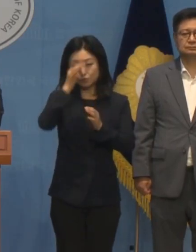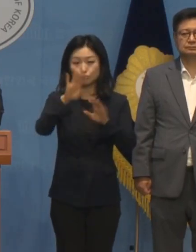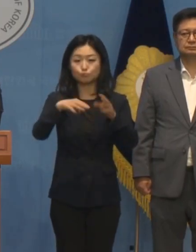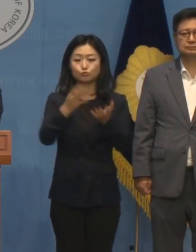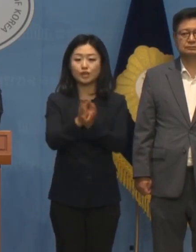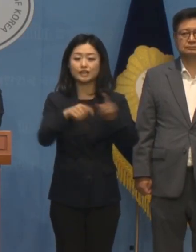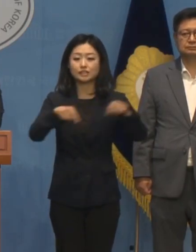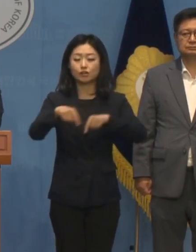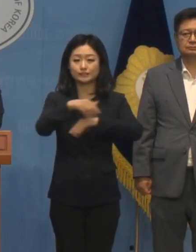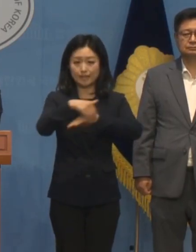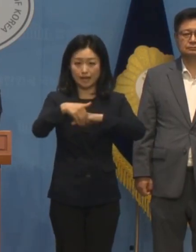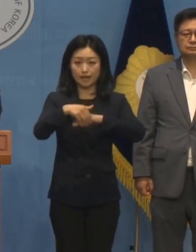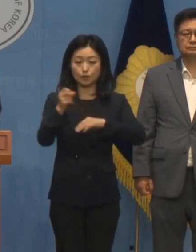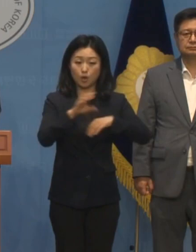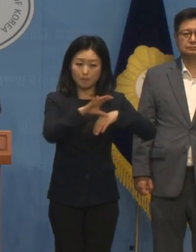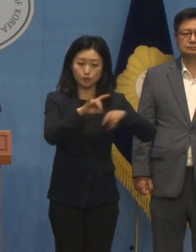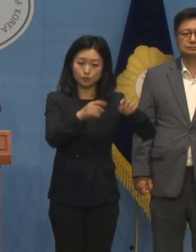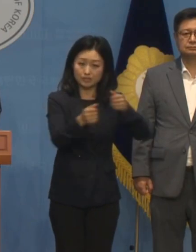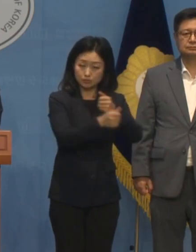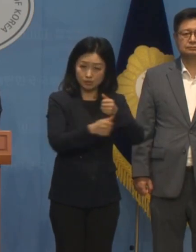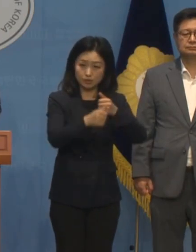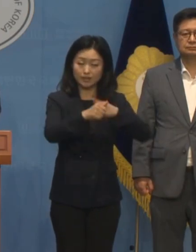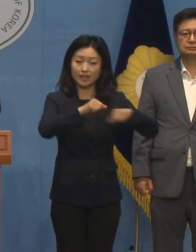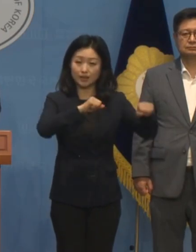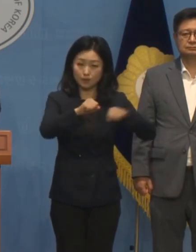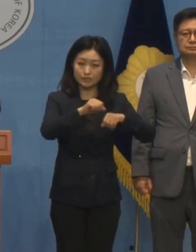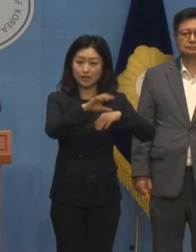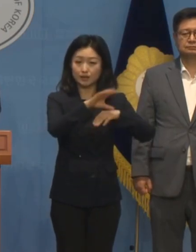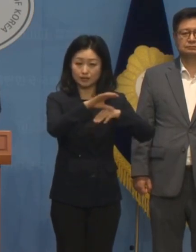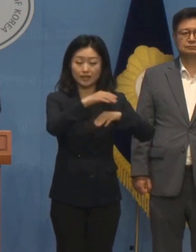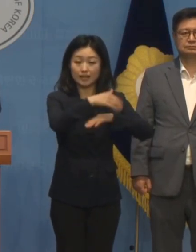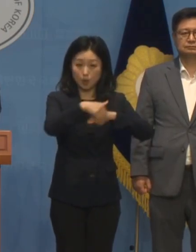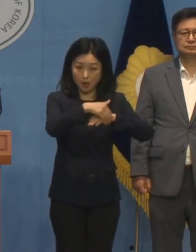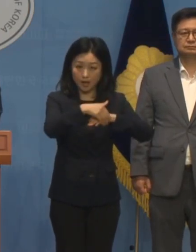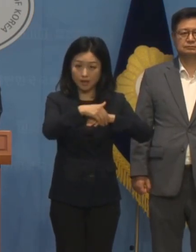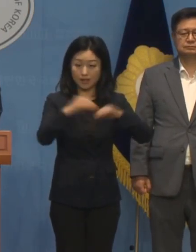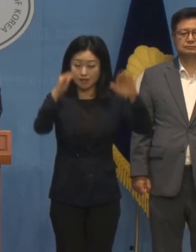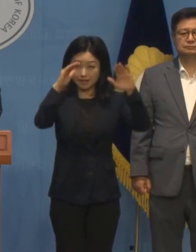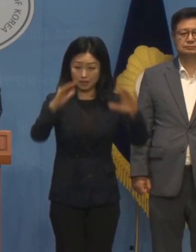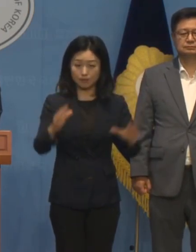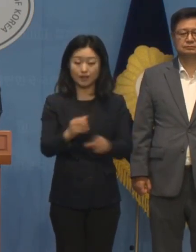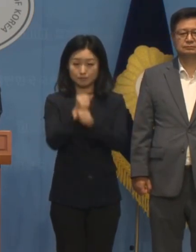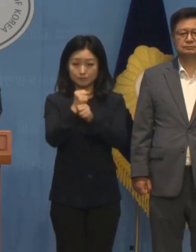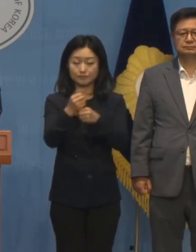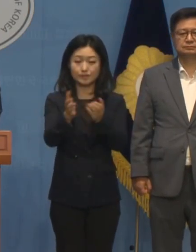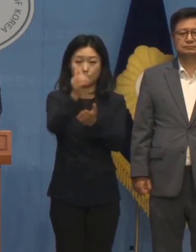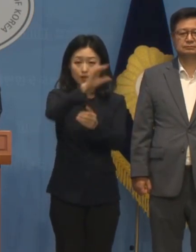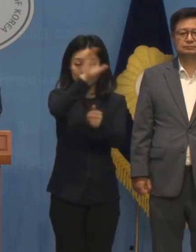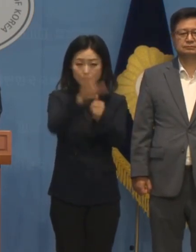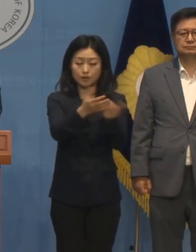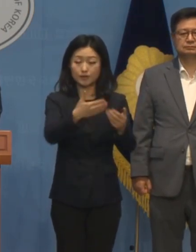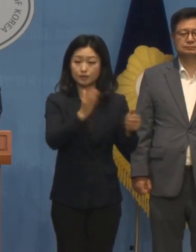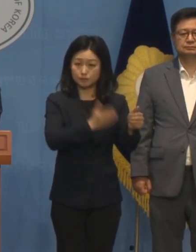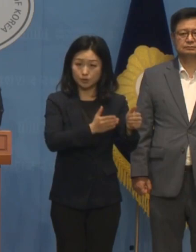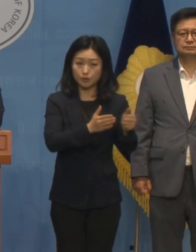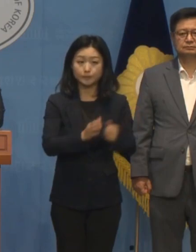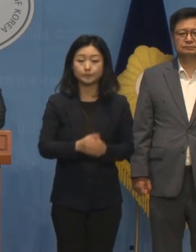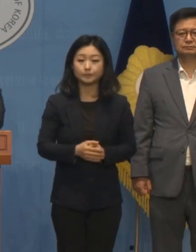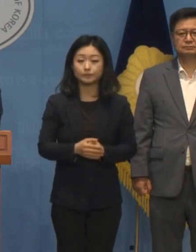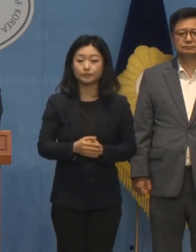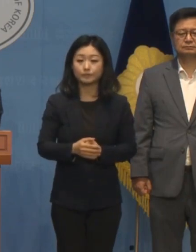과학기술정보통신정책, 방송통신정책의 본연의 심의와 의결에 힘을 모아야 합니다.